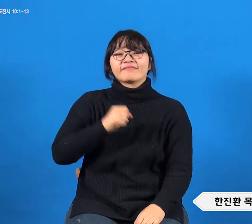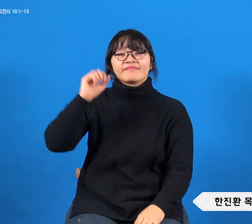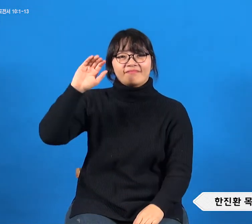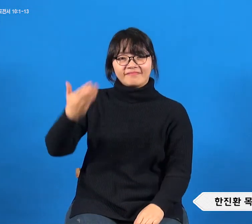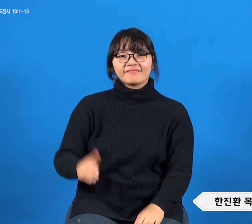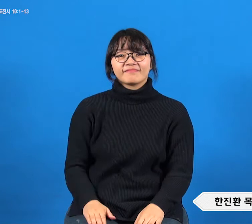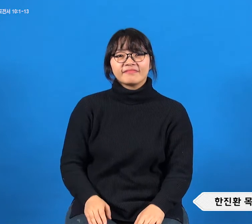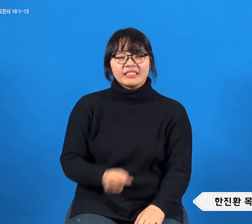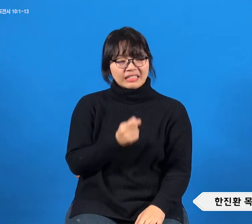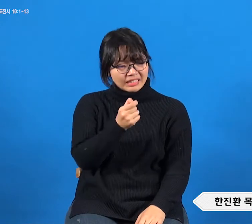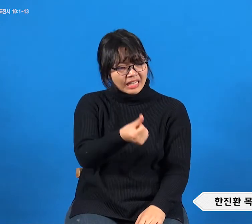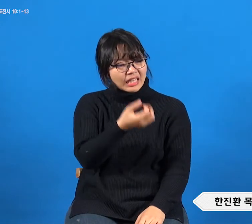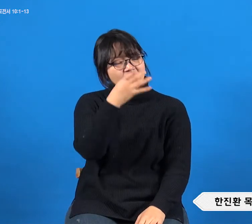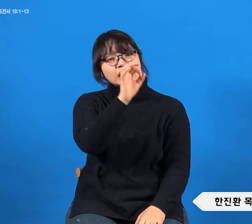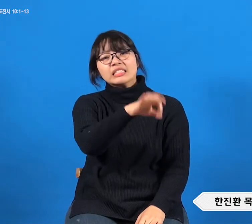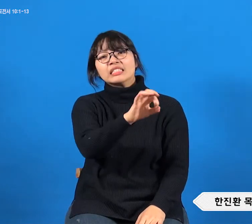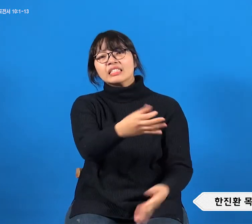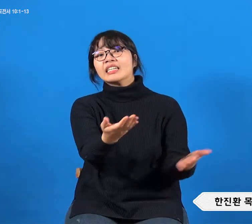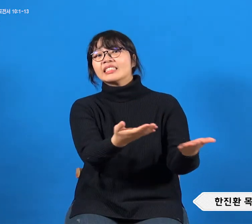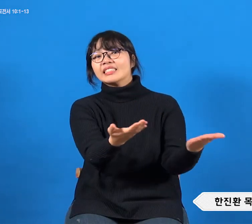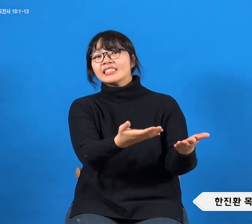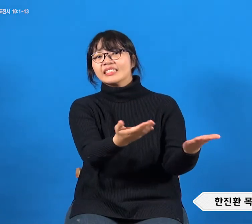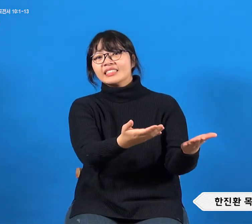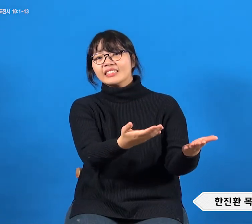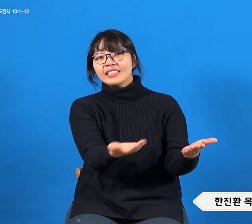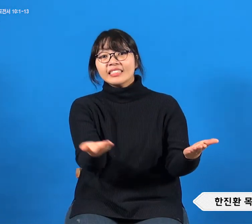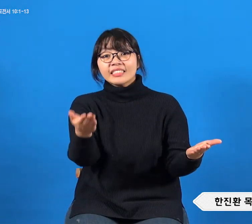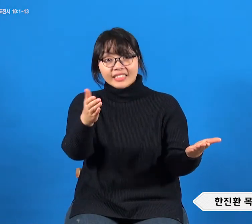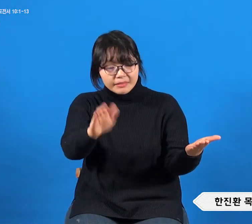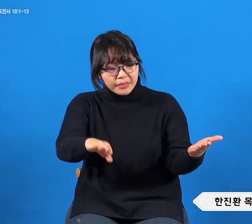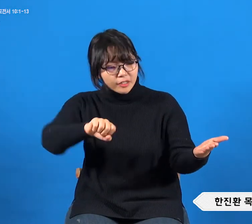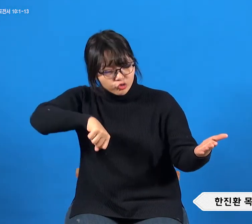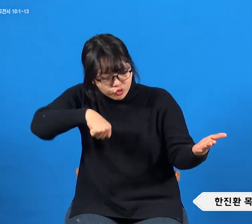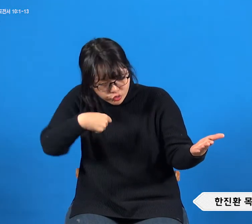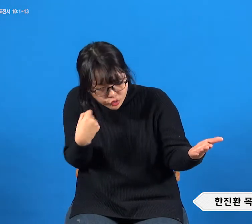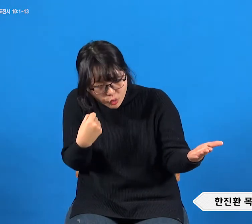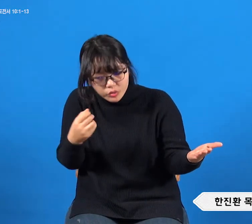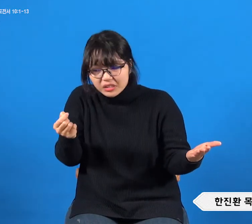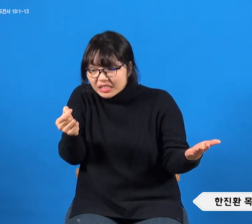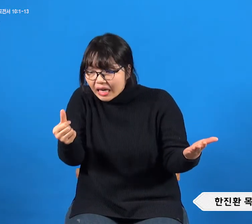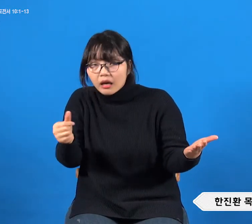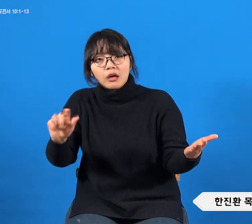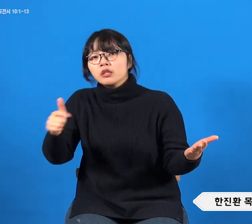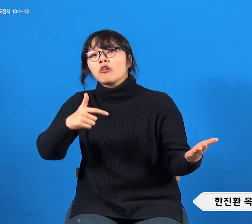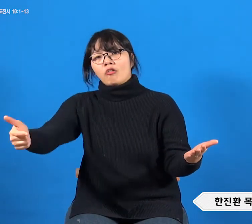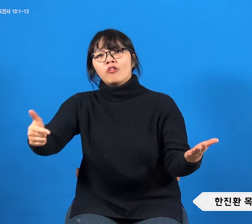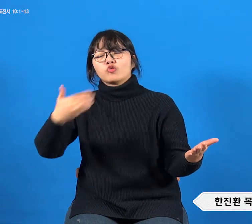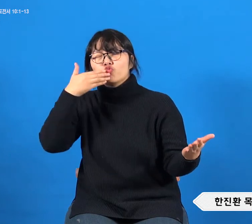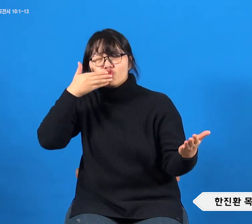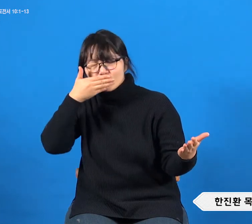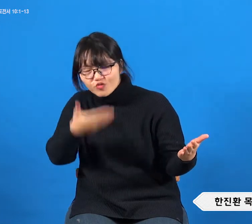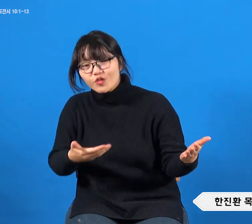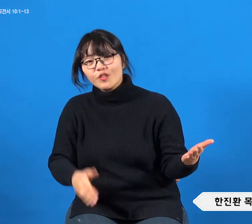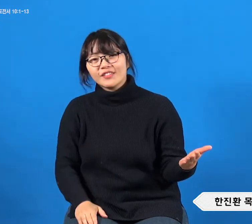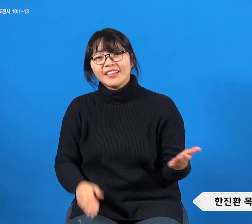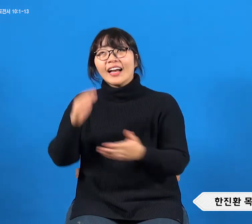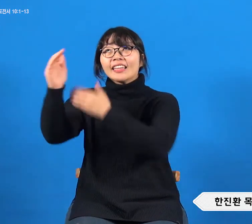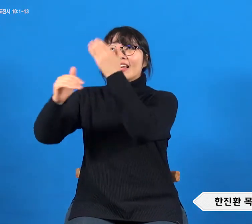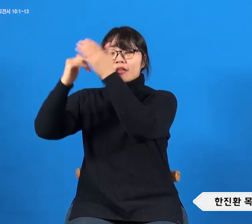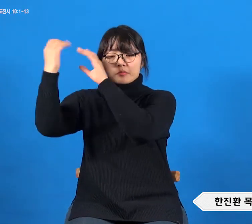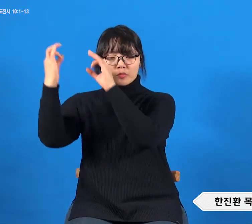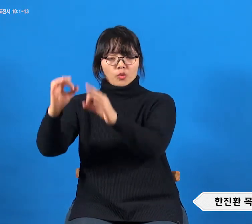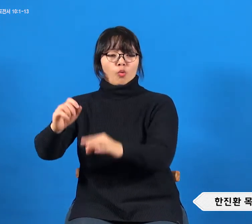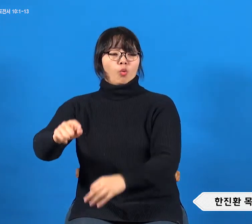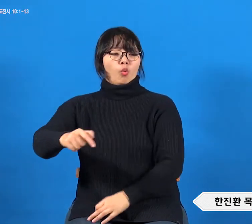작은 일은 작은 일이지만은 작은 일에 순종하는 것은 결코 작은 일이 아닙니다. 하나님은 그 믿음을 크게